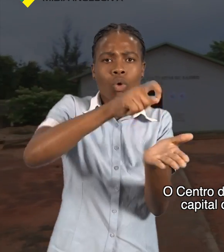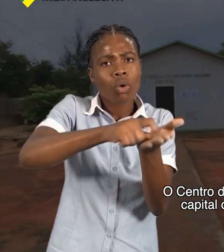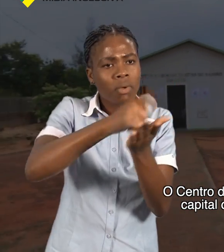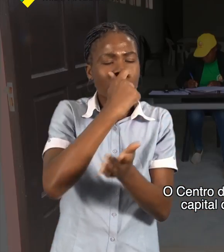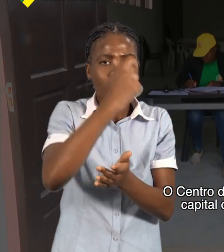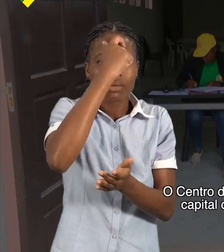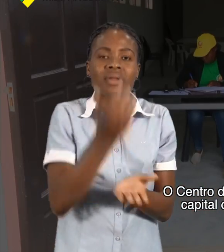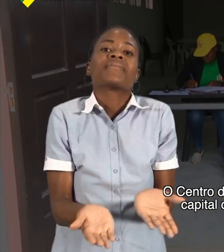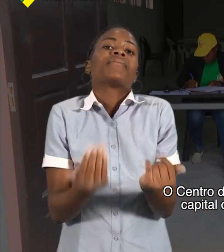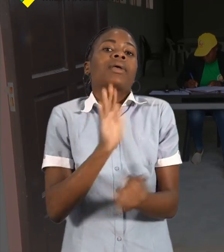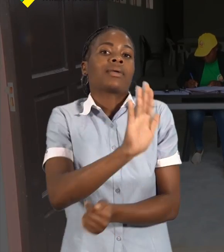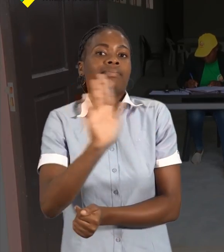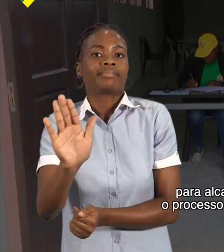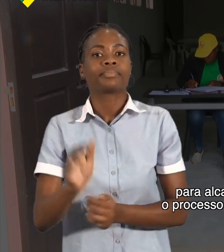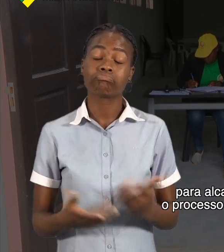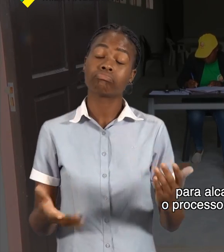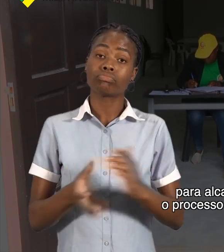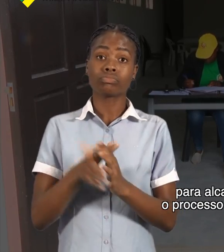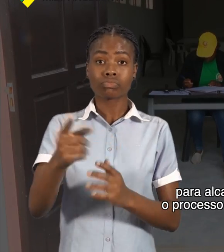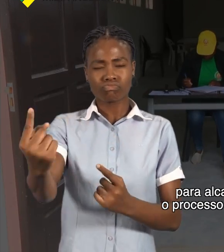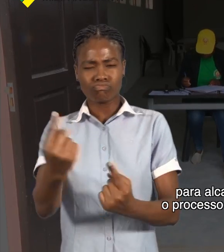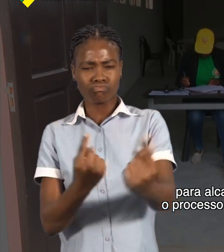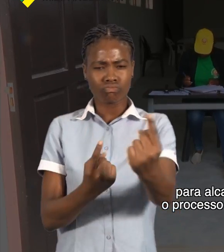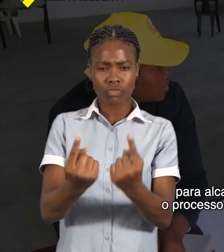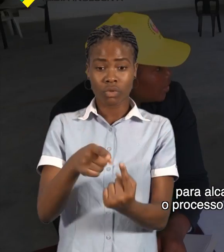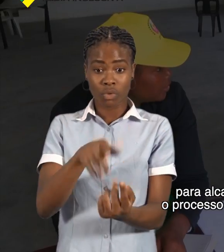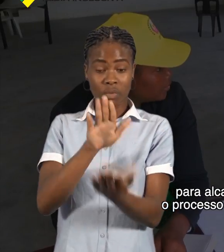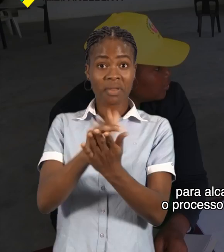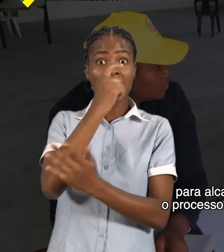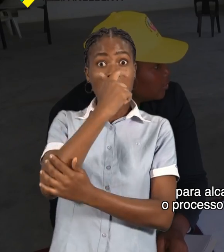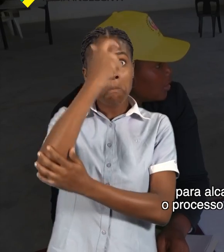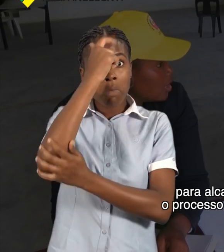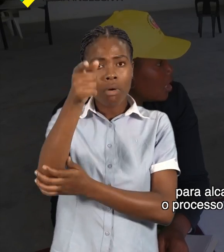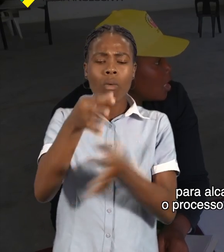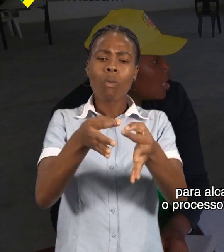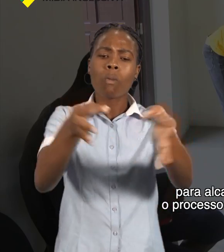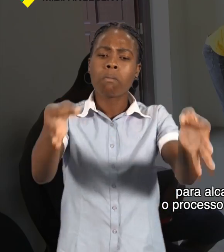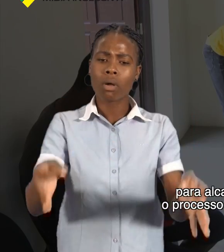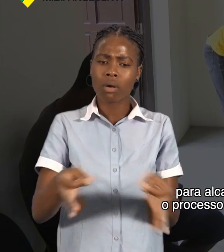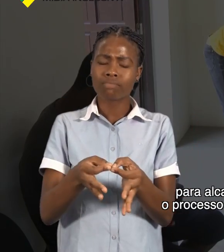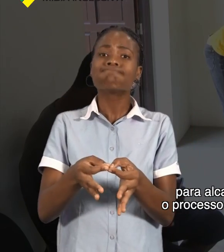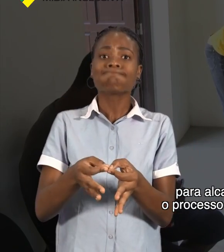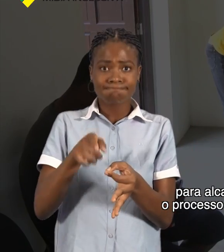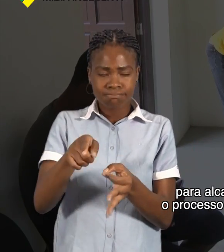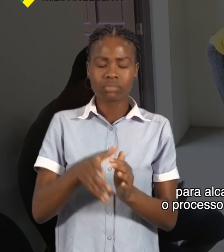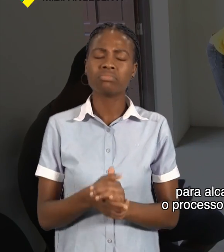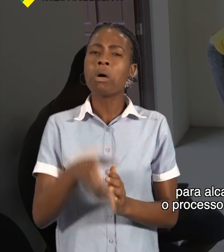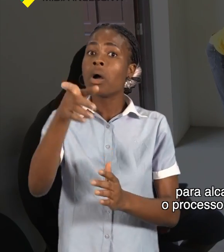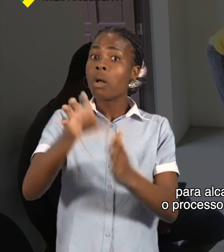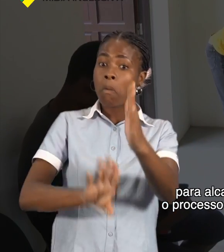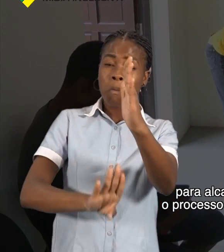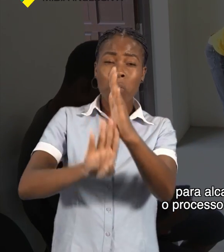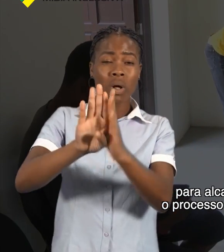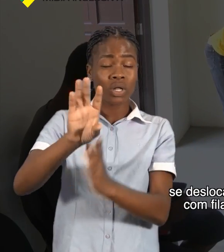afirma ser este um método eficaz para alcançar a meta atribuída à província e tornar o processo mais